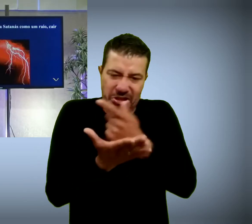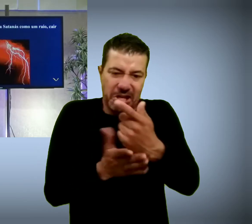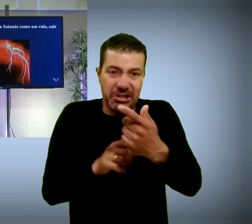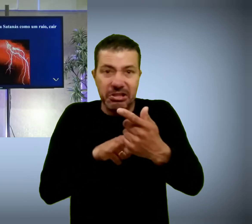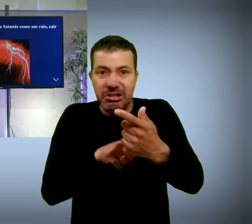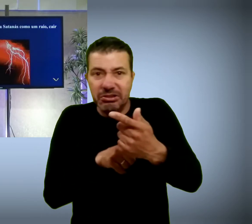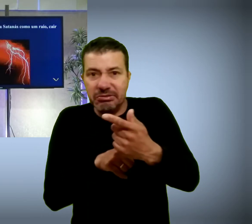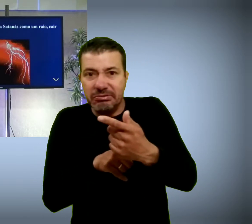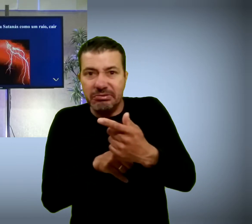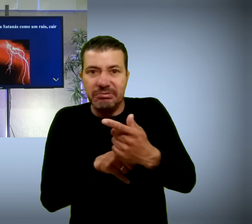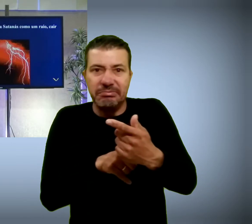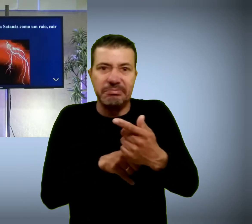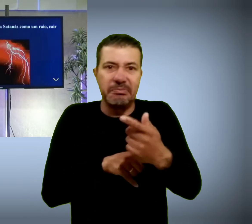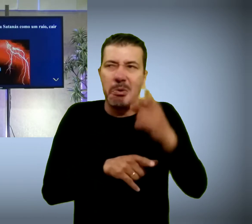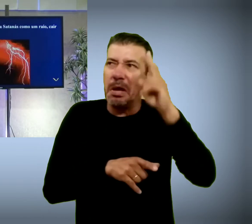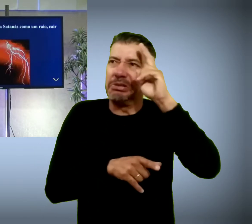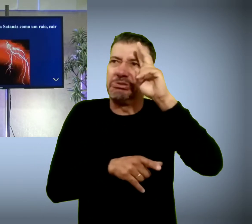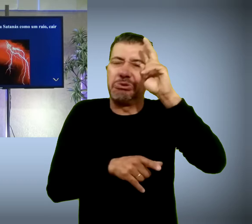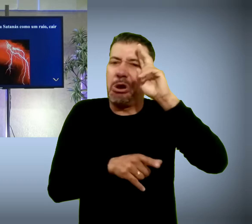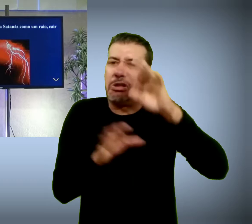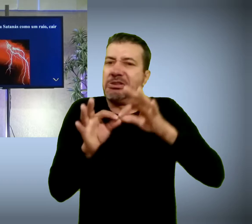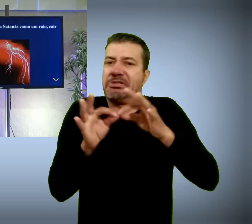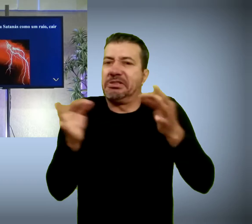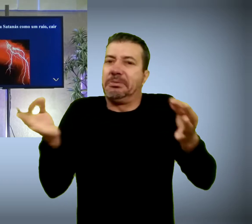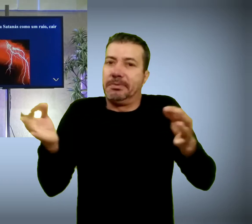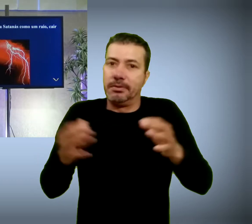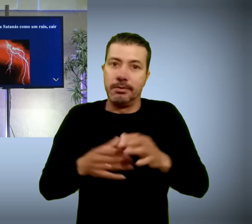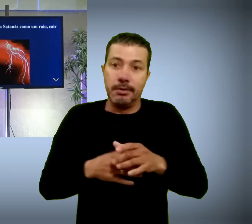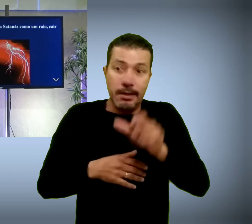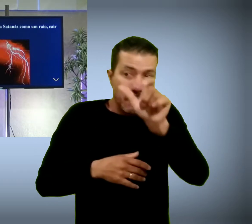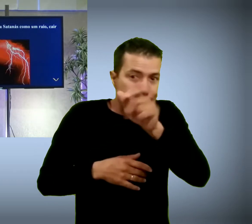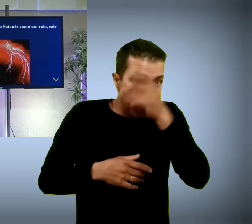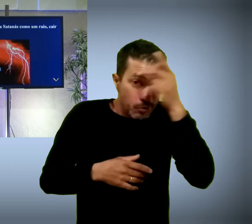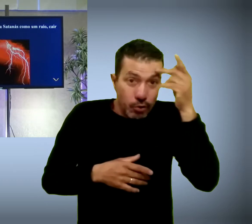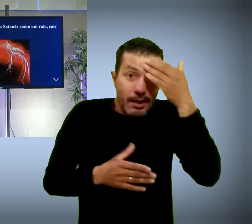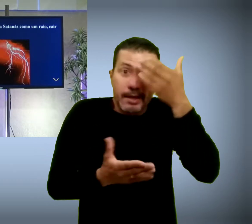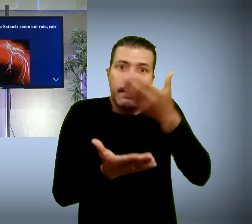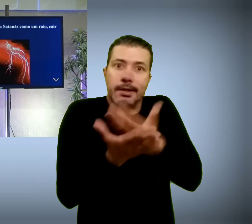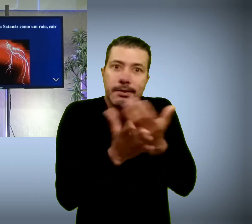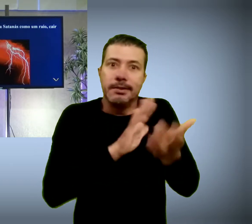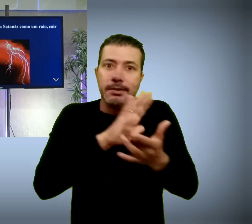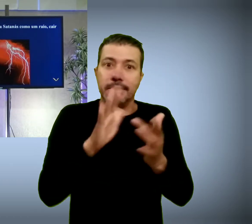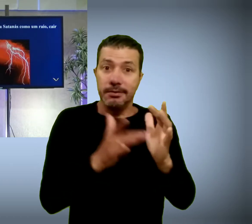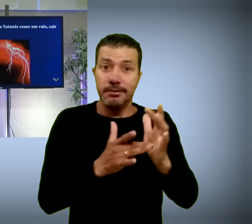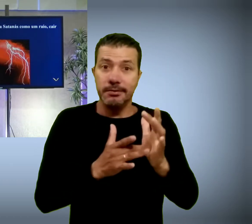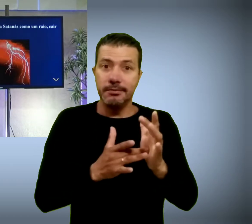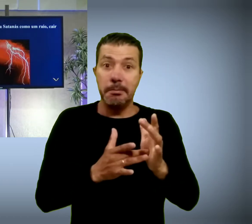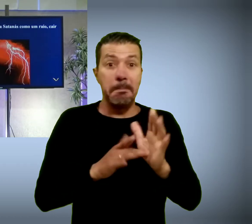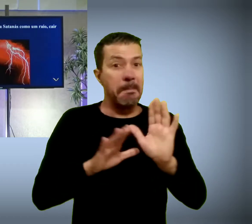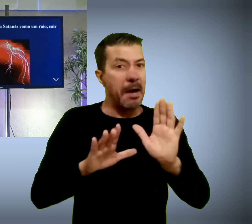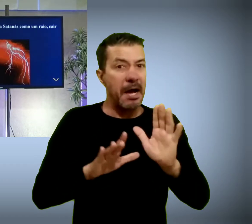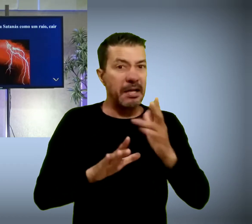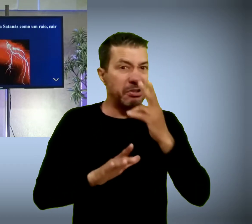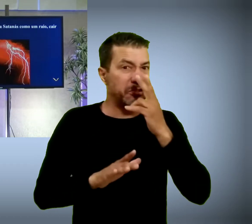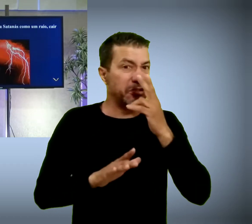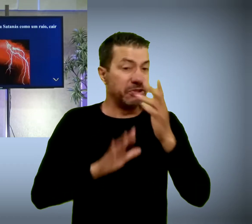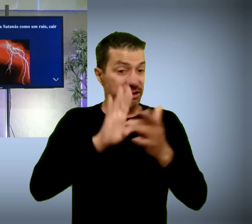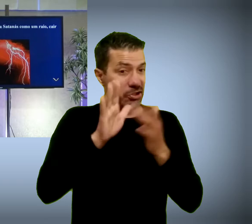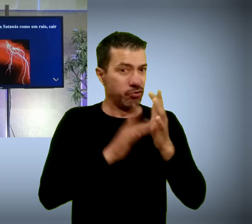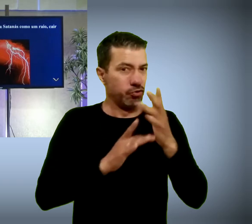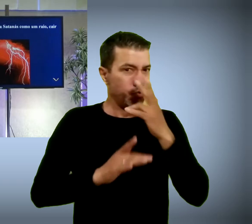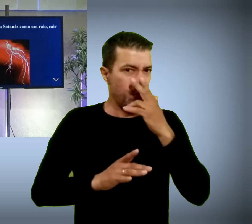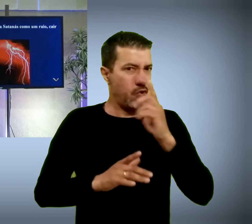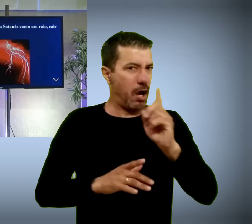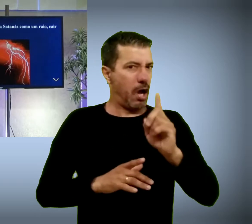Gênesis um conto da carochinha. Jesus, mas essas pessoas ainda acreditam em Jesus. Mas Jesus não acha que era um conto